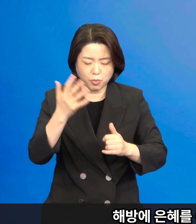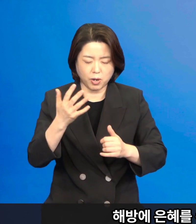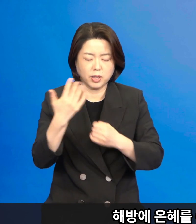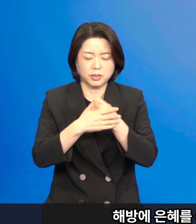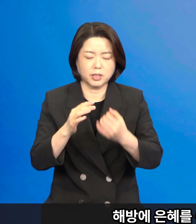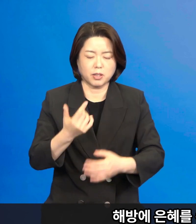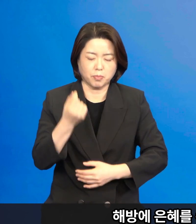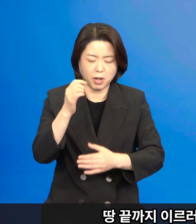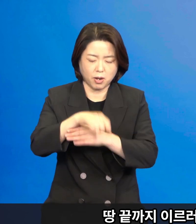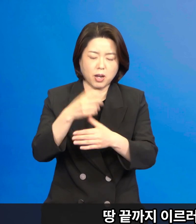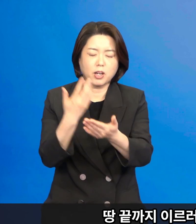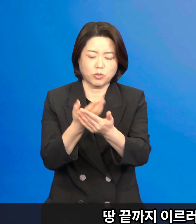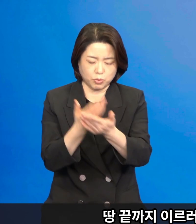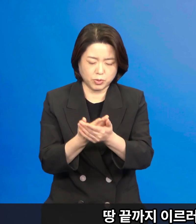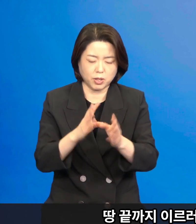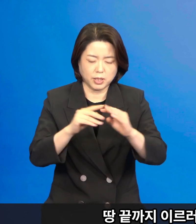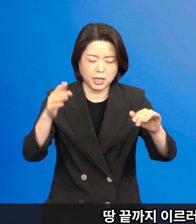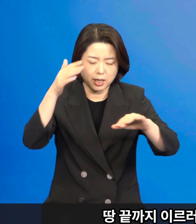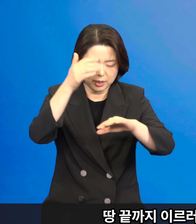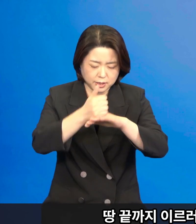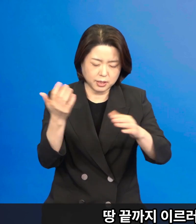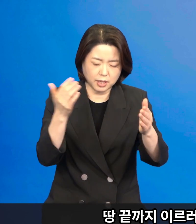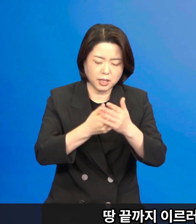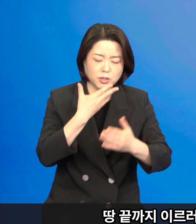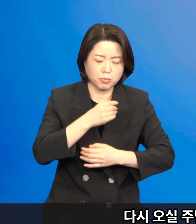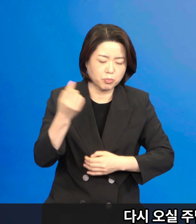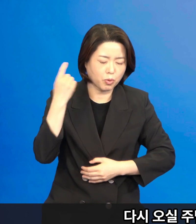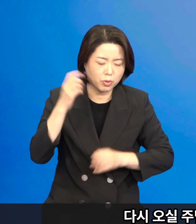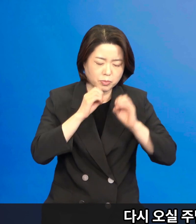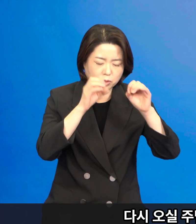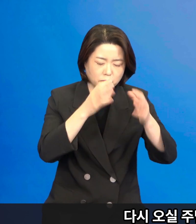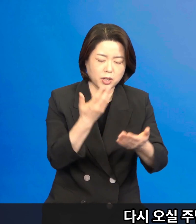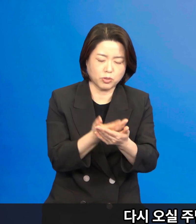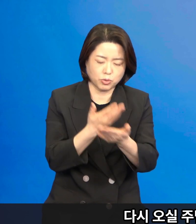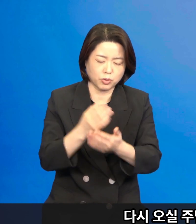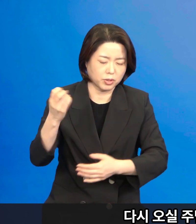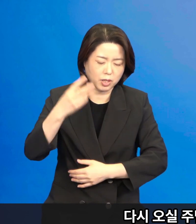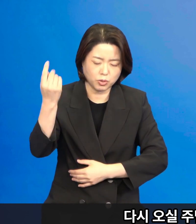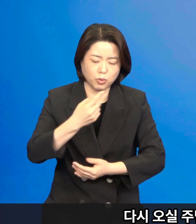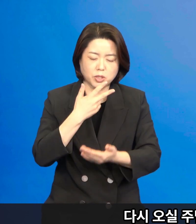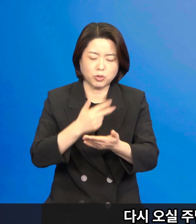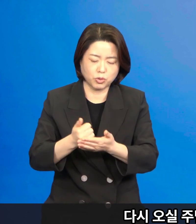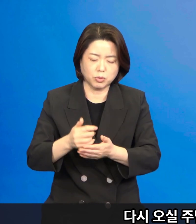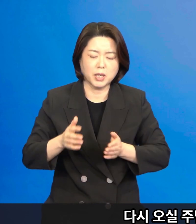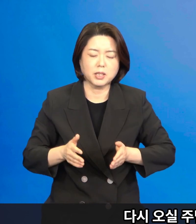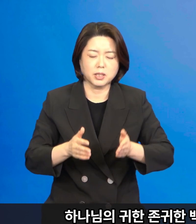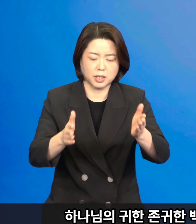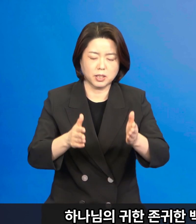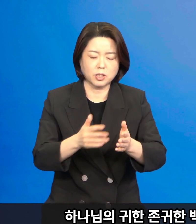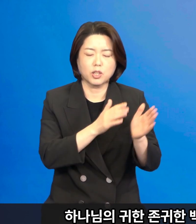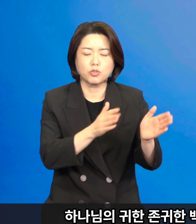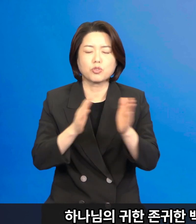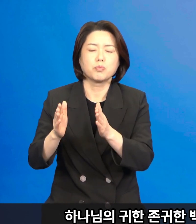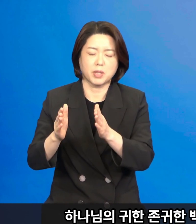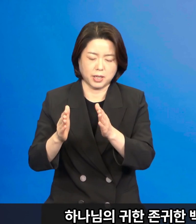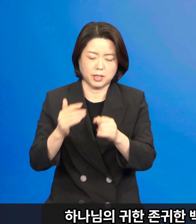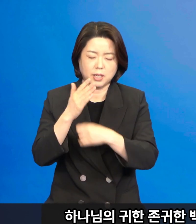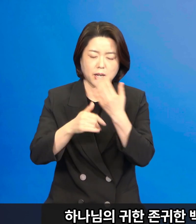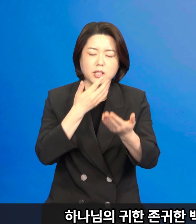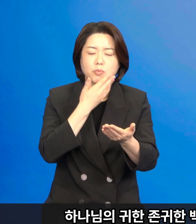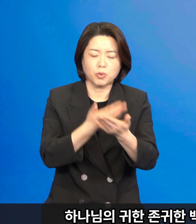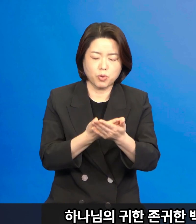허락하여 주시옵소서. 땅끝까지 이르러 복음을 증거케 하여 주시고 다시 오실 주님의 길을 예비하는 하나님의